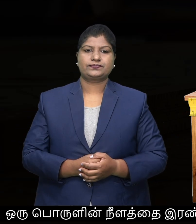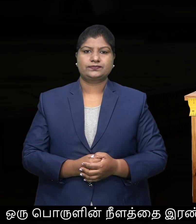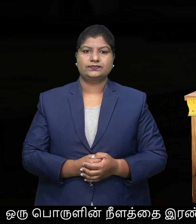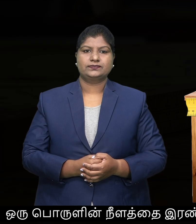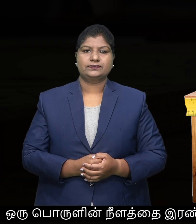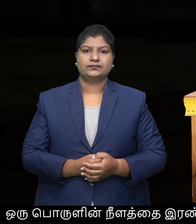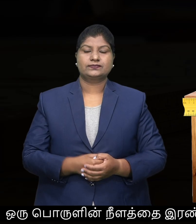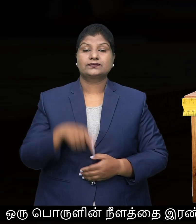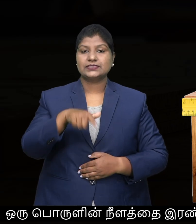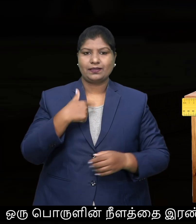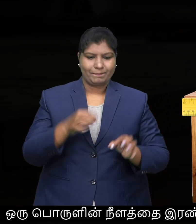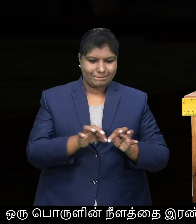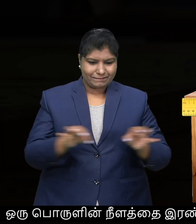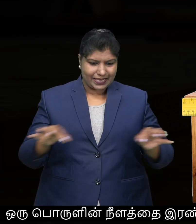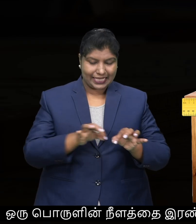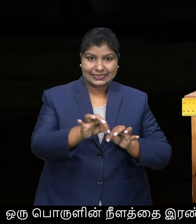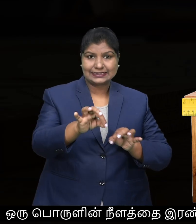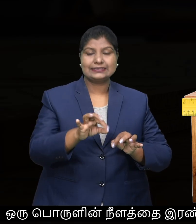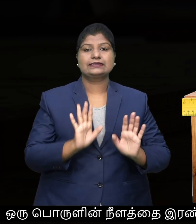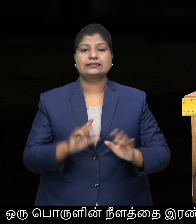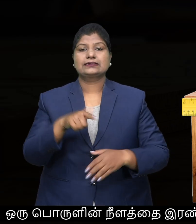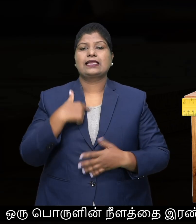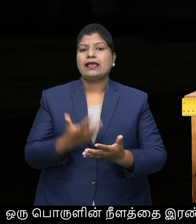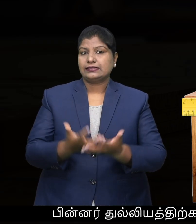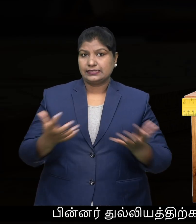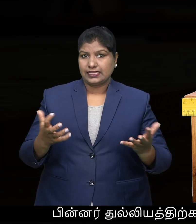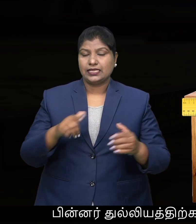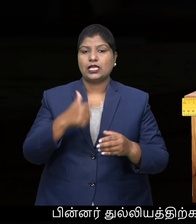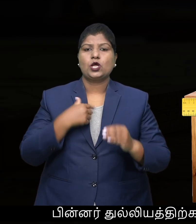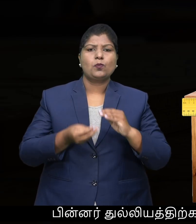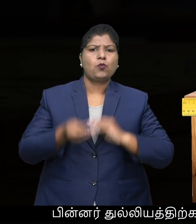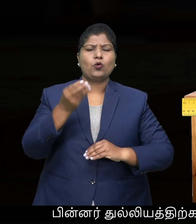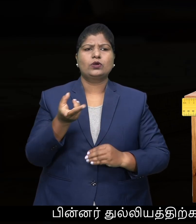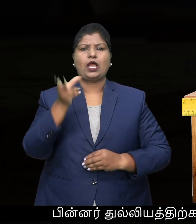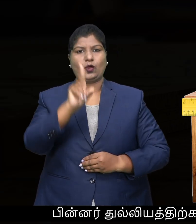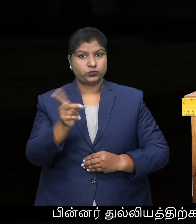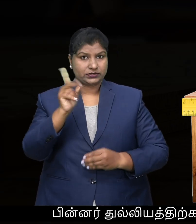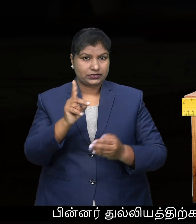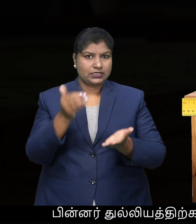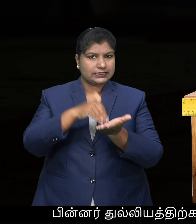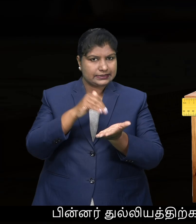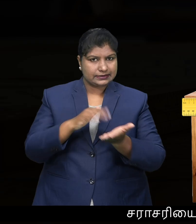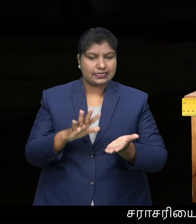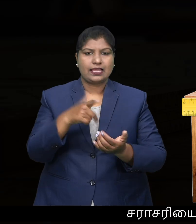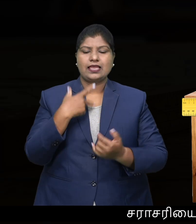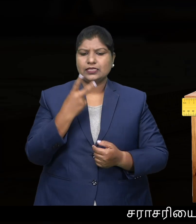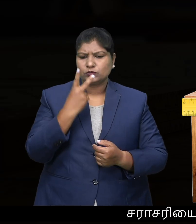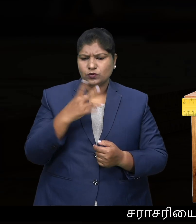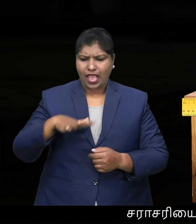ஒரு பொருளின் நீளத்தை 2 முறைக்கு மேல் அளவிடவும். பின்னர் சராசரி அளவீடுகளை துல்லியமாக